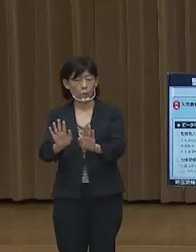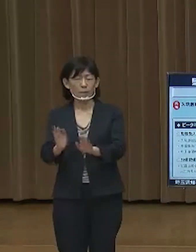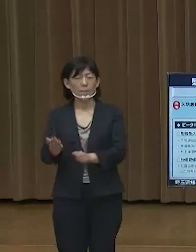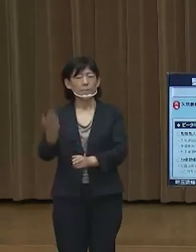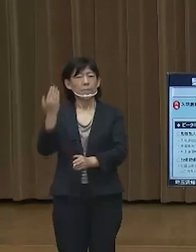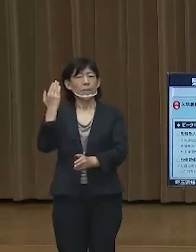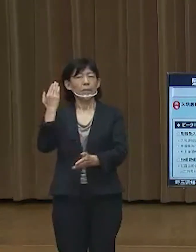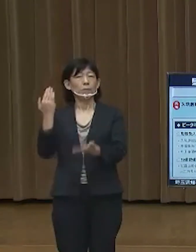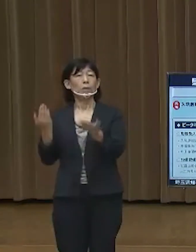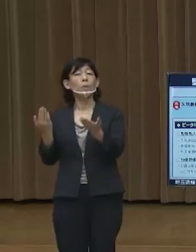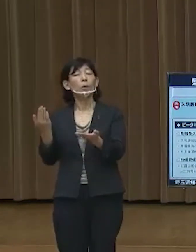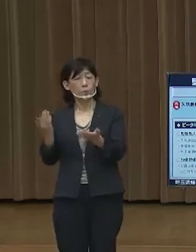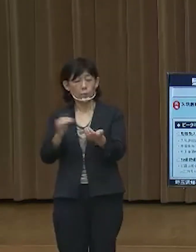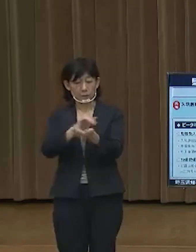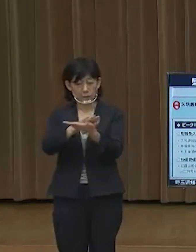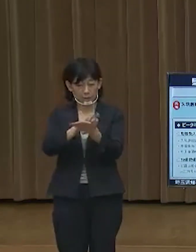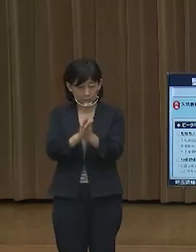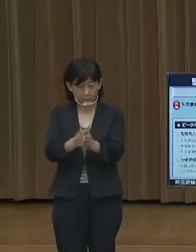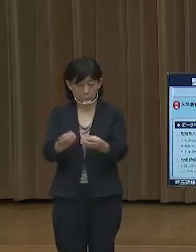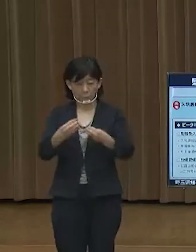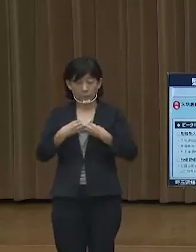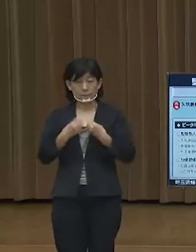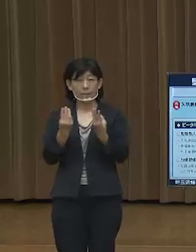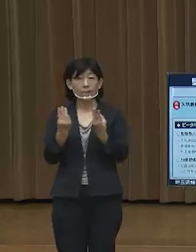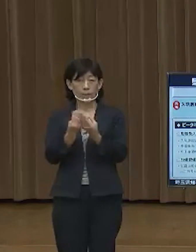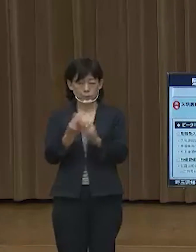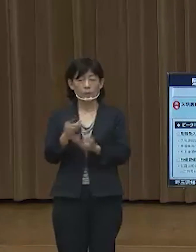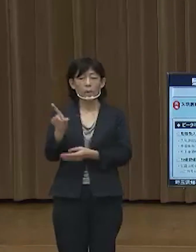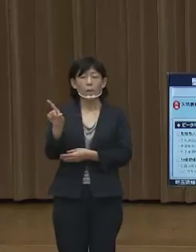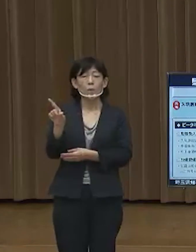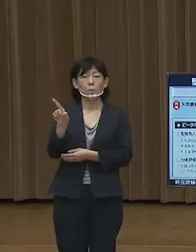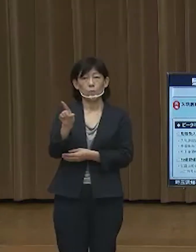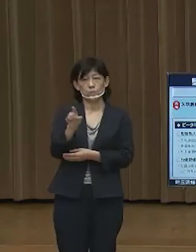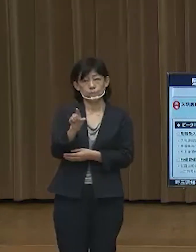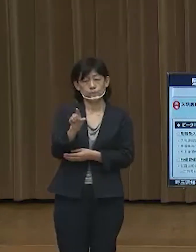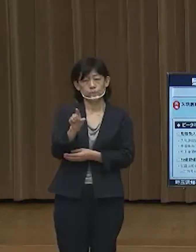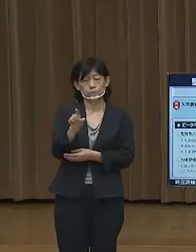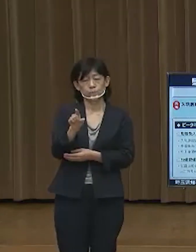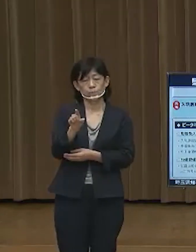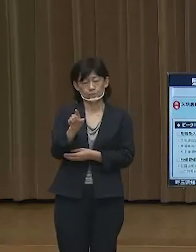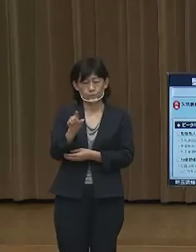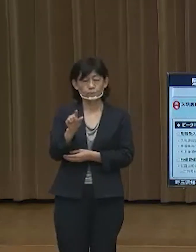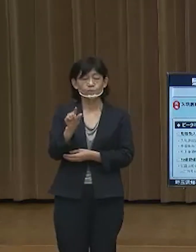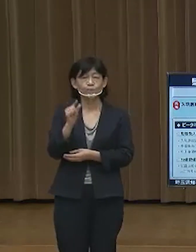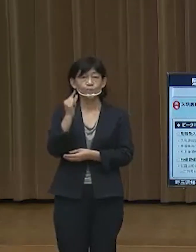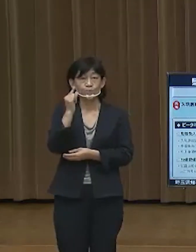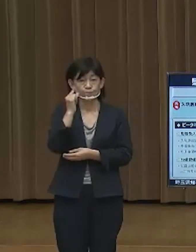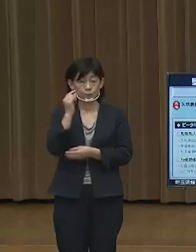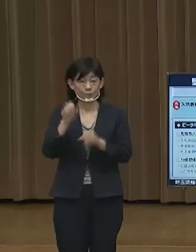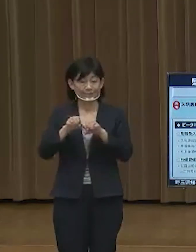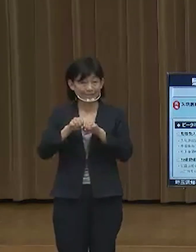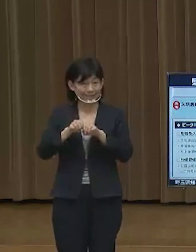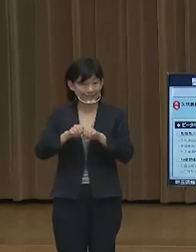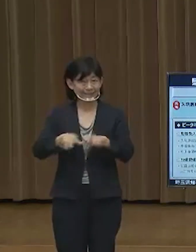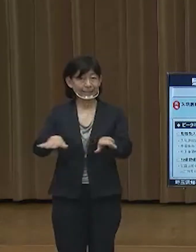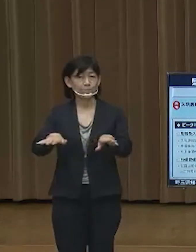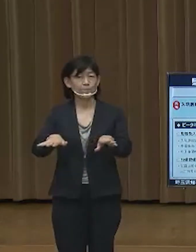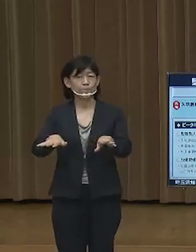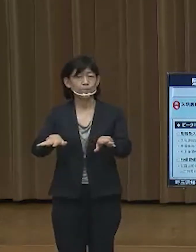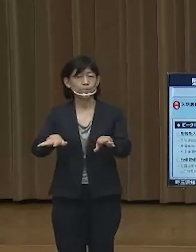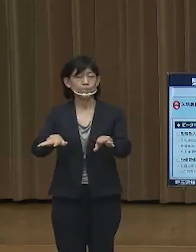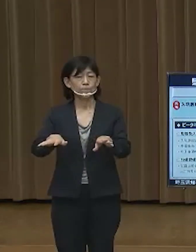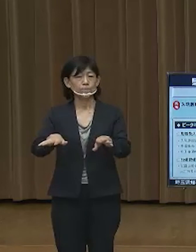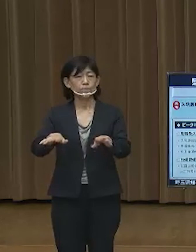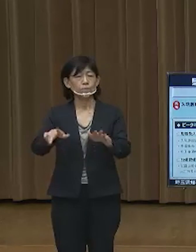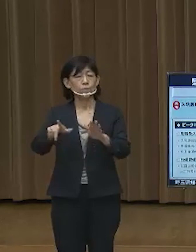今、埼玉県の感染数って減ってきていますけれども、解散をするというような時期にそ